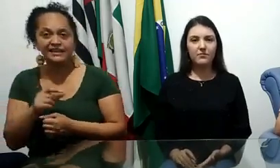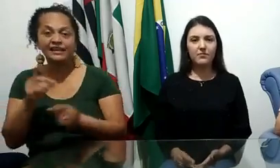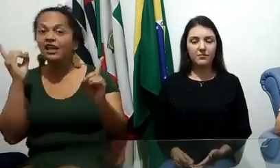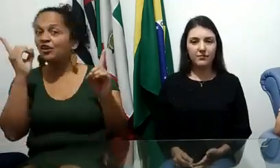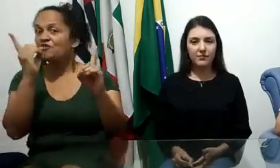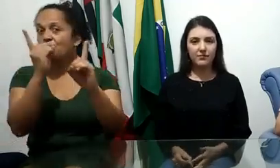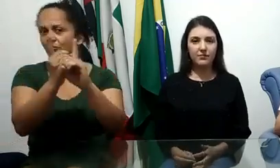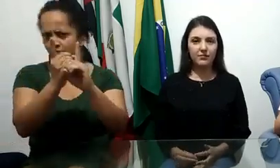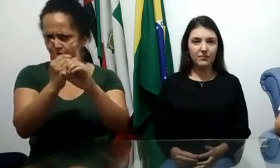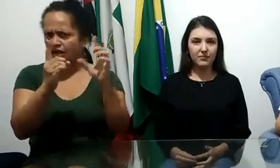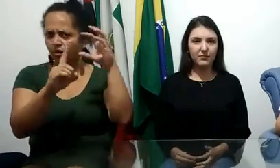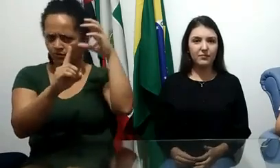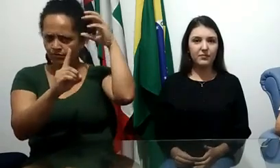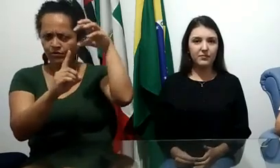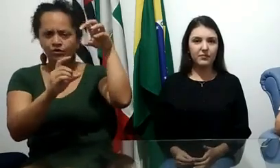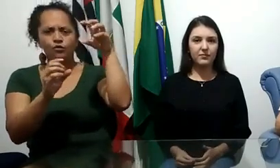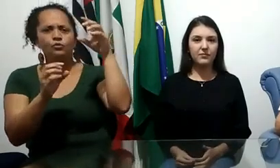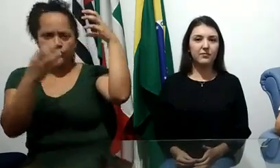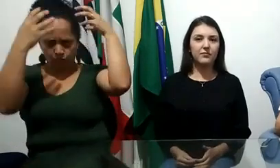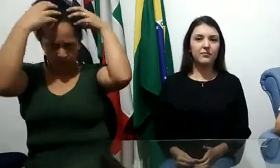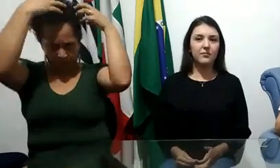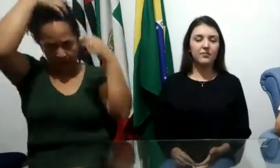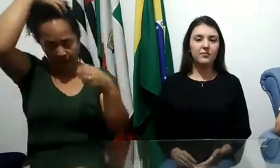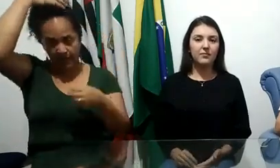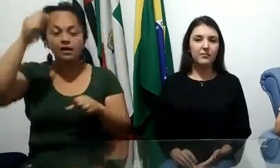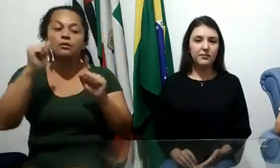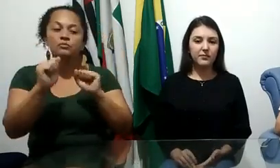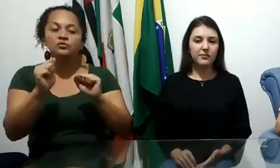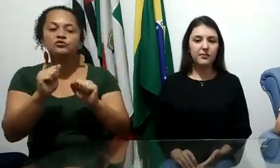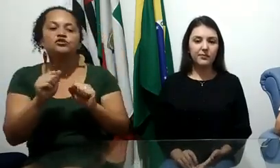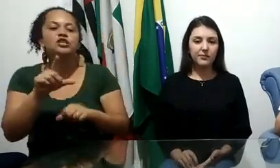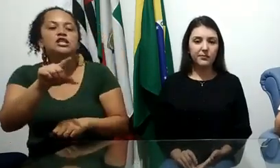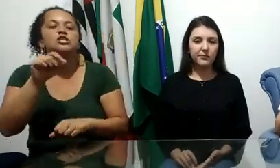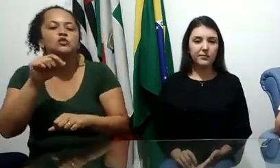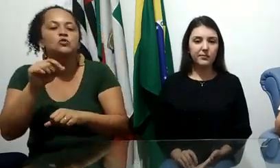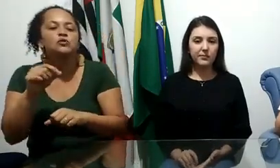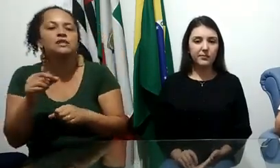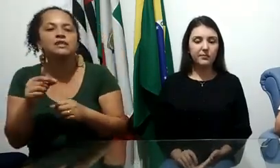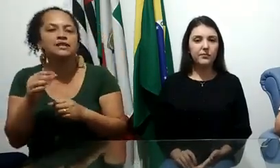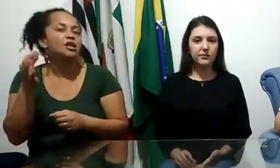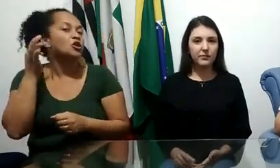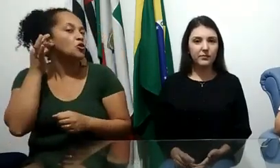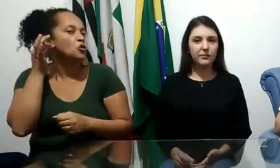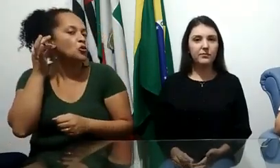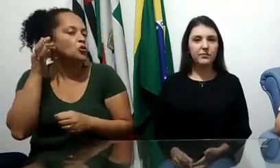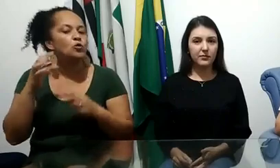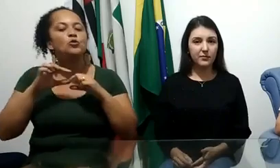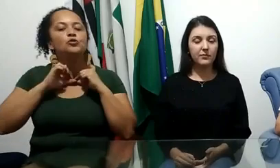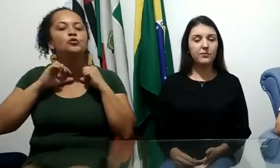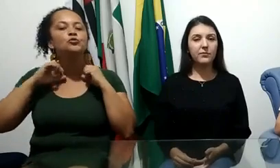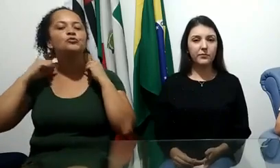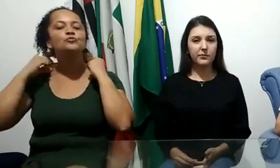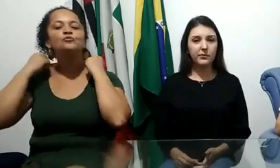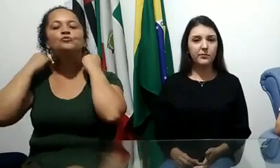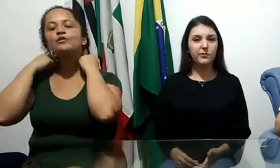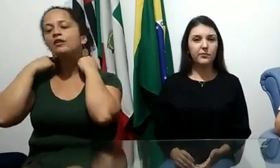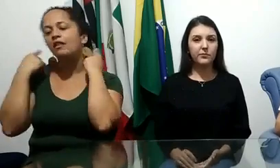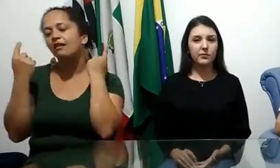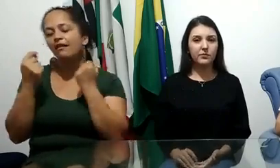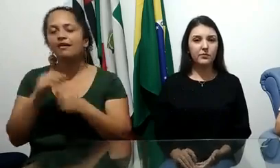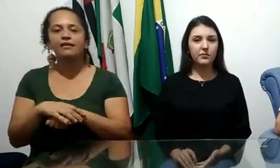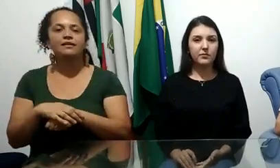quisessem. O ouro que elas quisessem, a pulseira, o brinco, o colar que elas quisessem. E cada uma escolhia o que achava melhor para si.